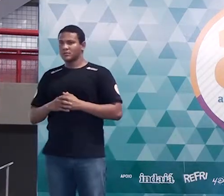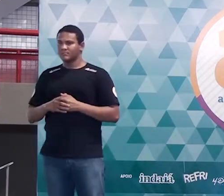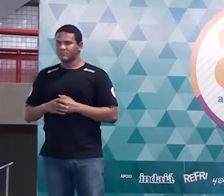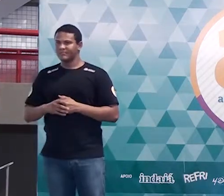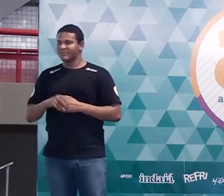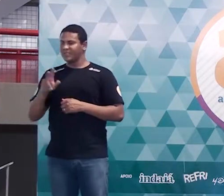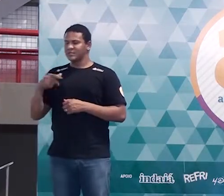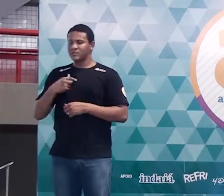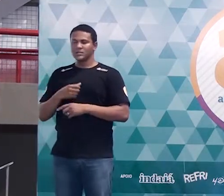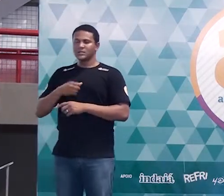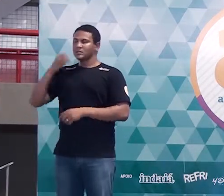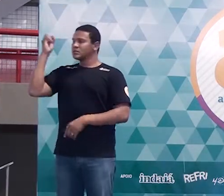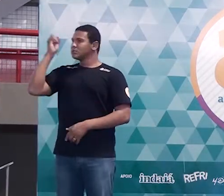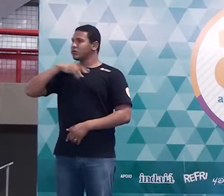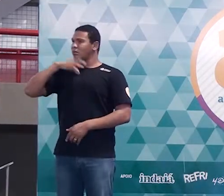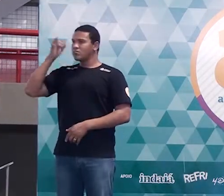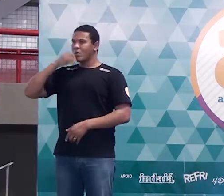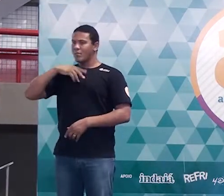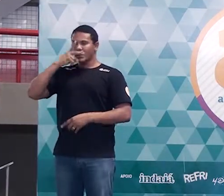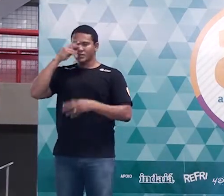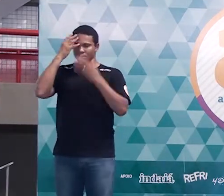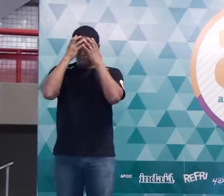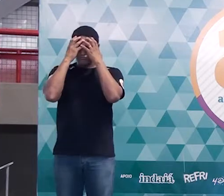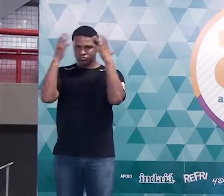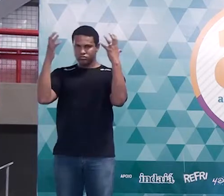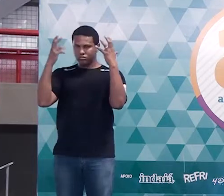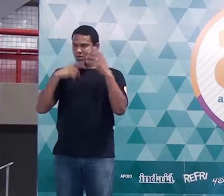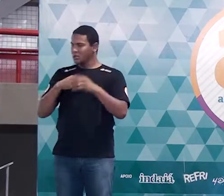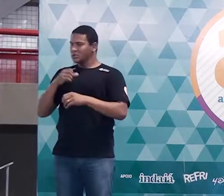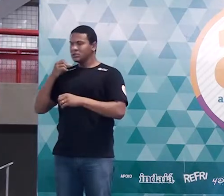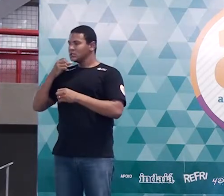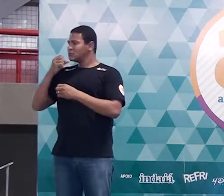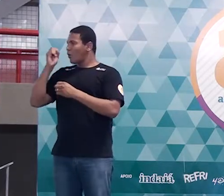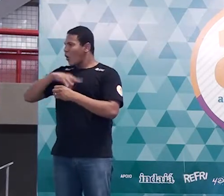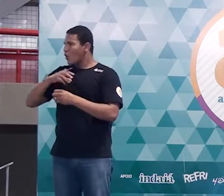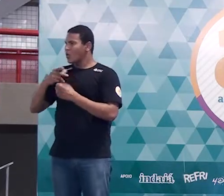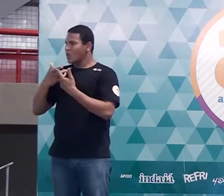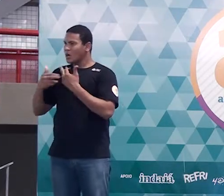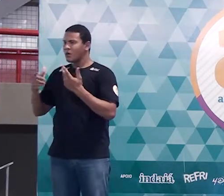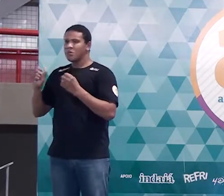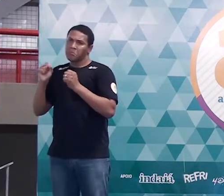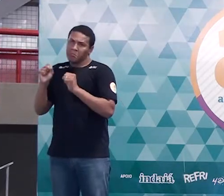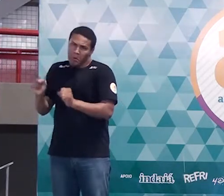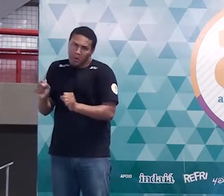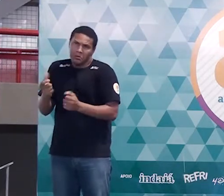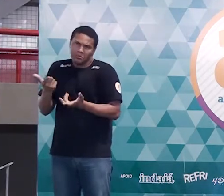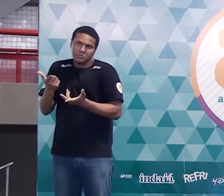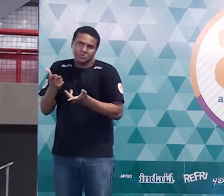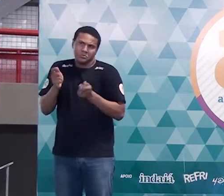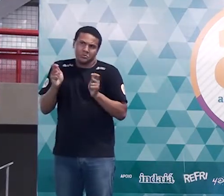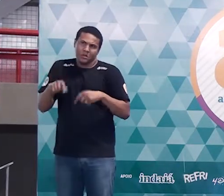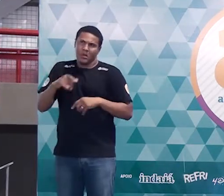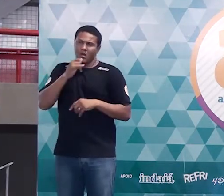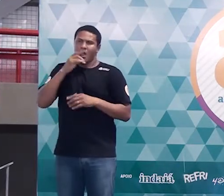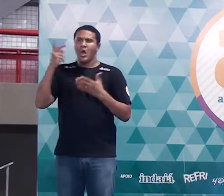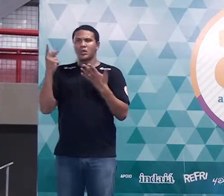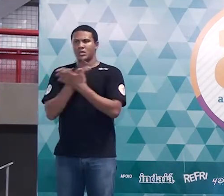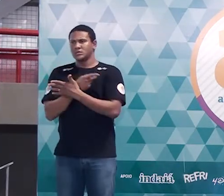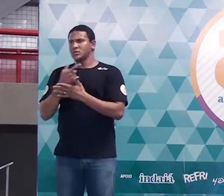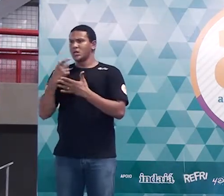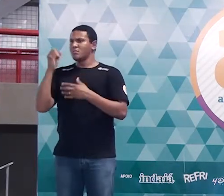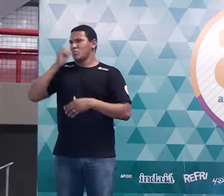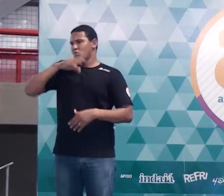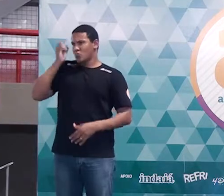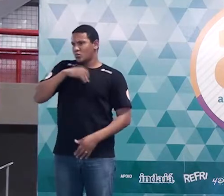de casa todas as raivas que ela teve durante o dia. E ela pode usar uma linguagem diferente. Então essa linguagem vai